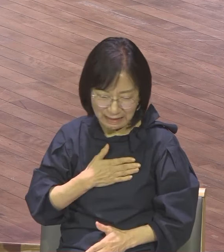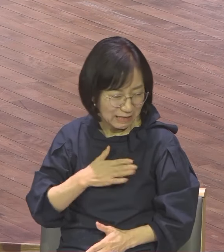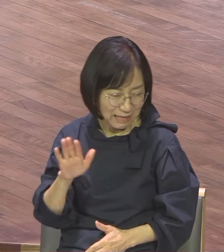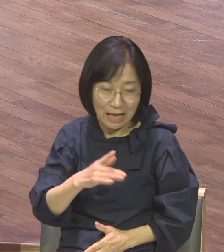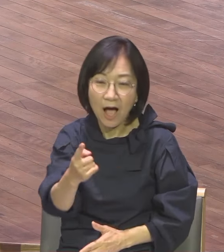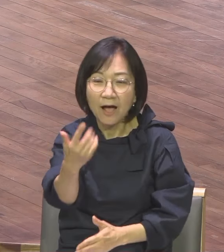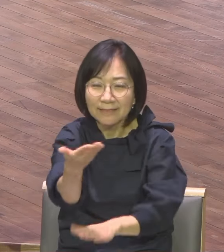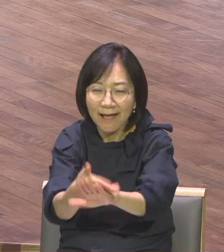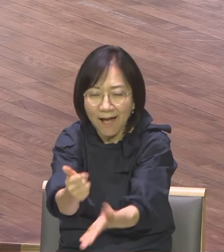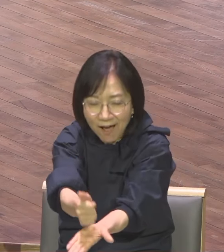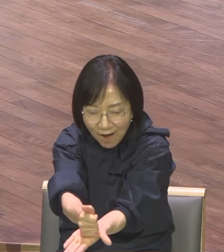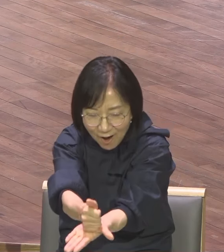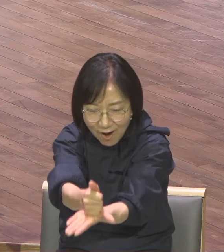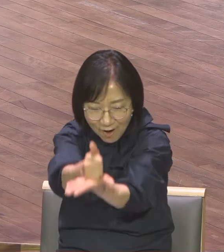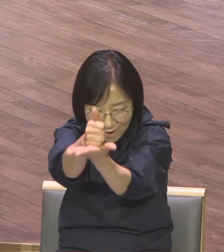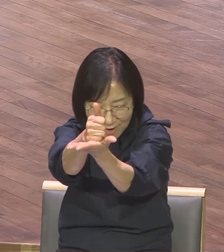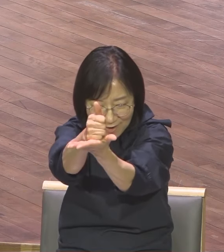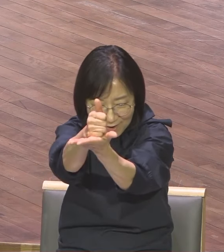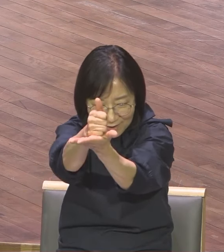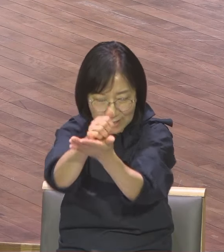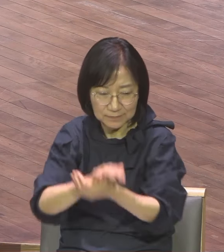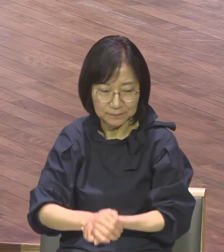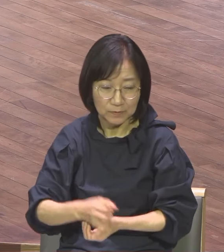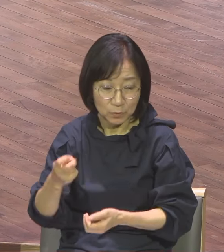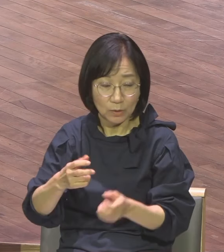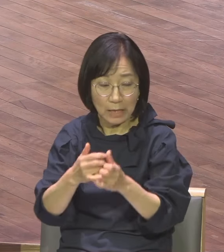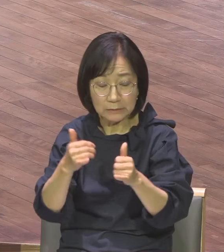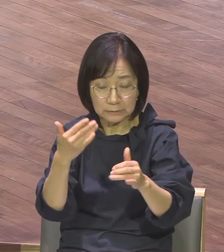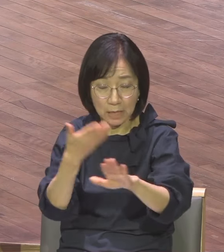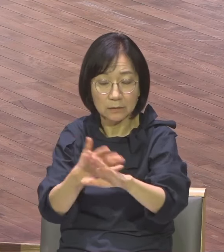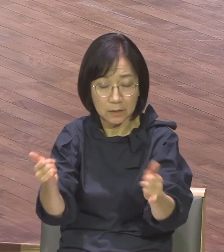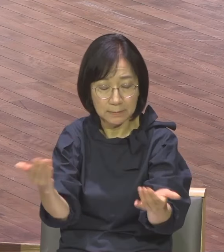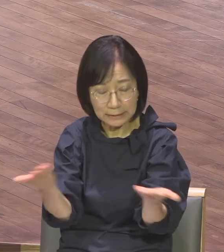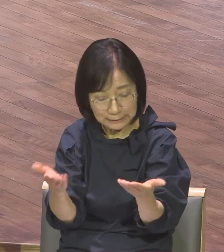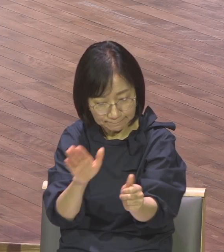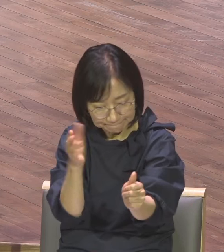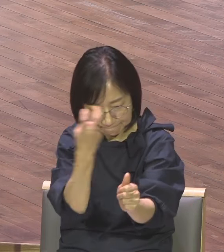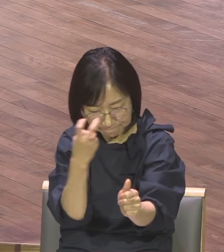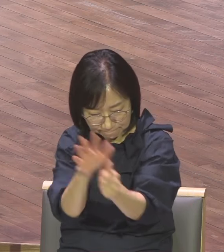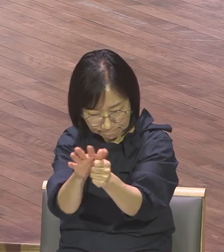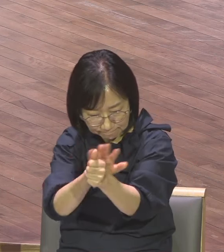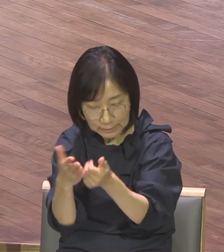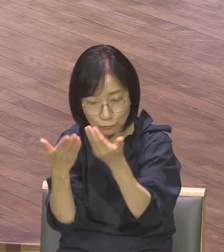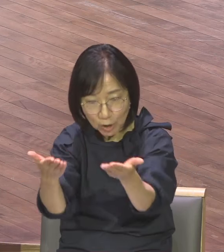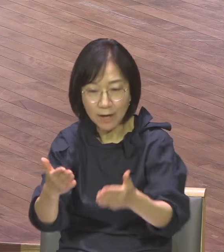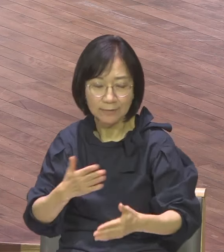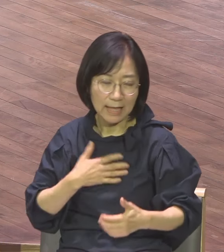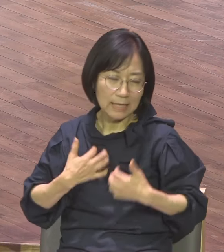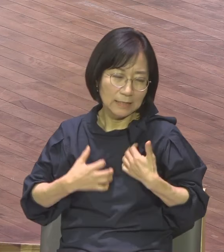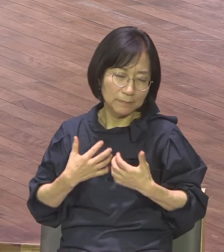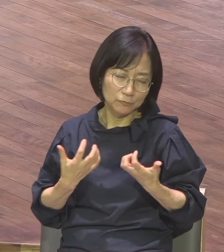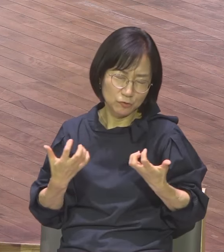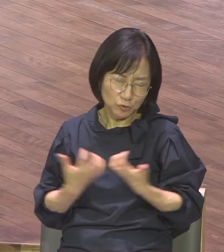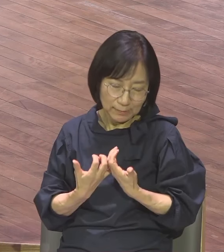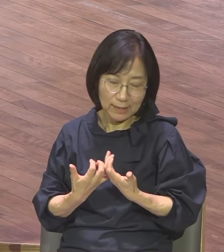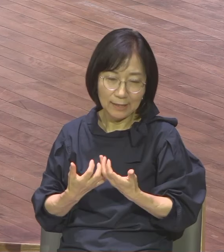각각 자기 일을 돌볼 뿐만 운대로 또한 각각 다른 사람들의 일을 돌보아 나의 기쁨을 충만하게 하라.